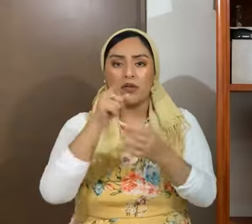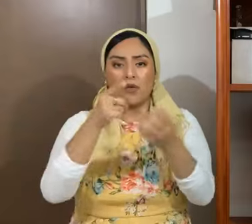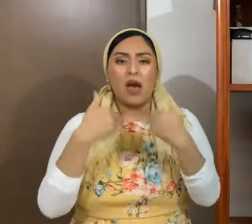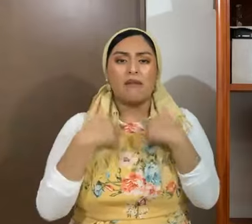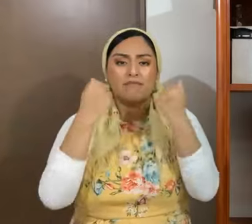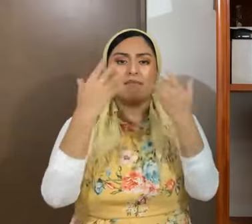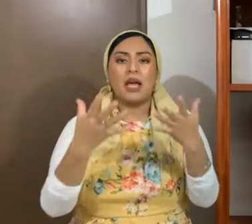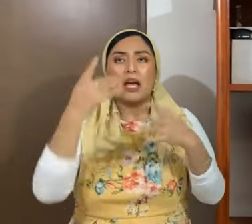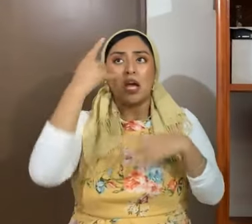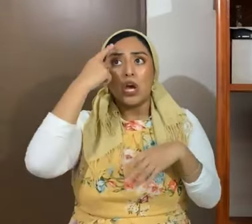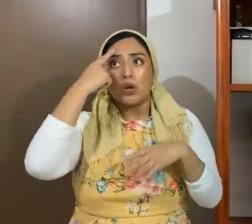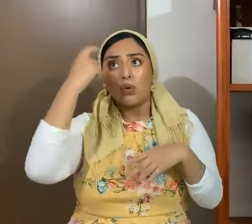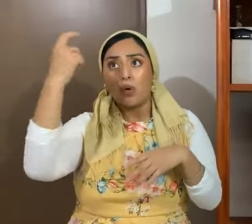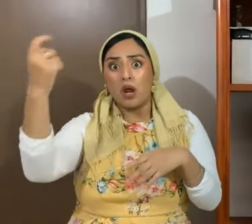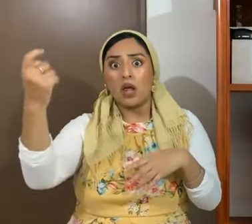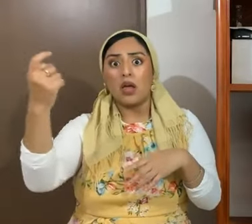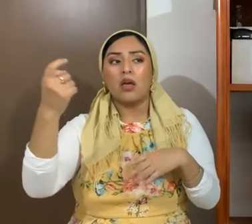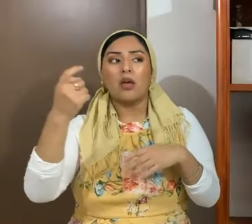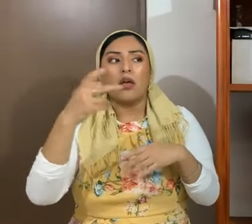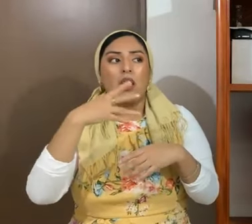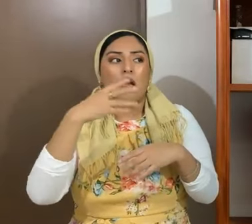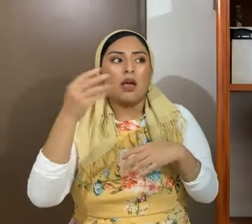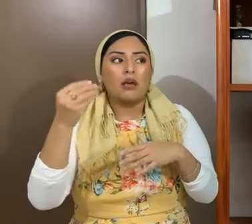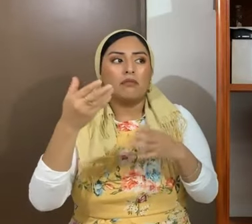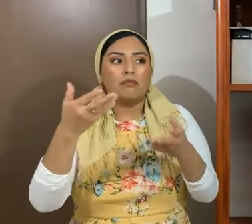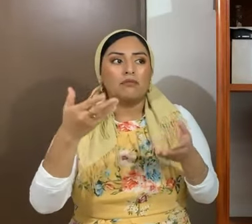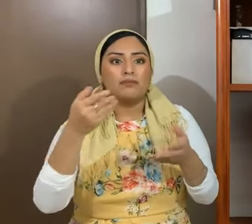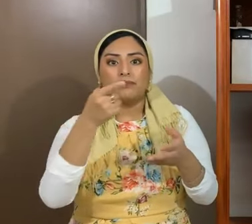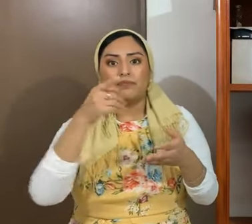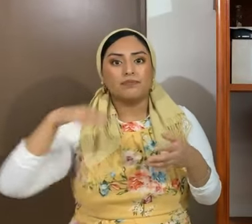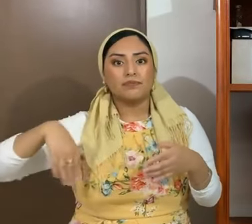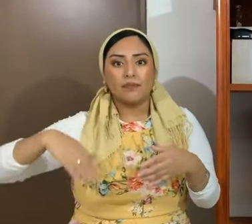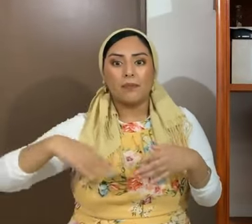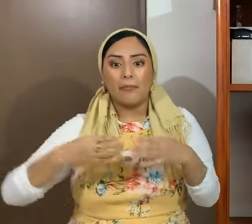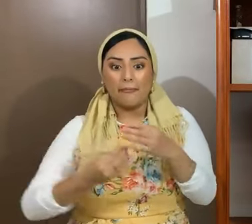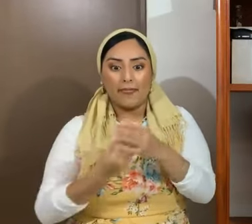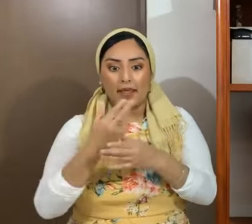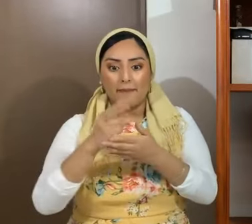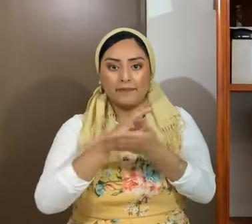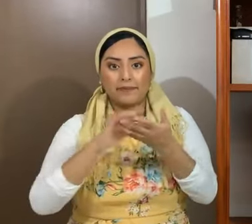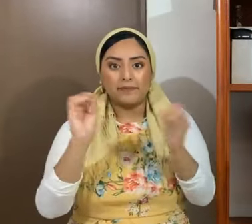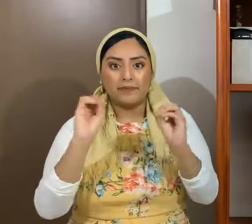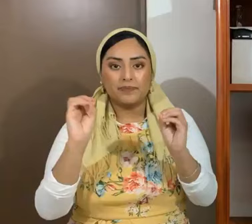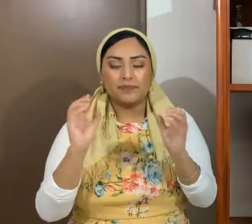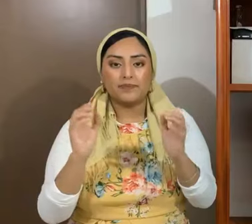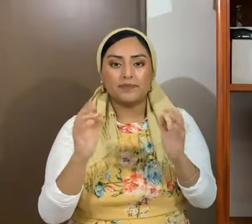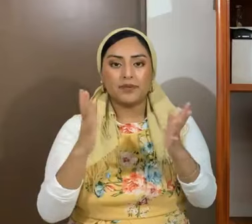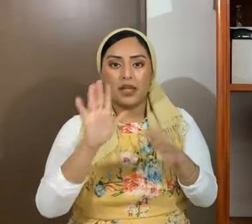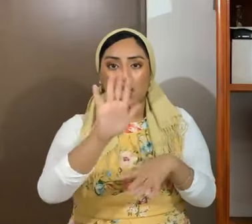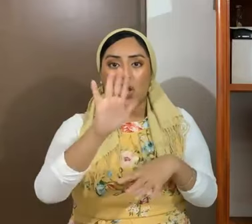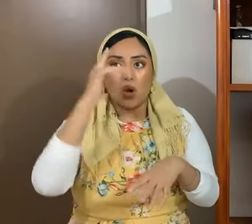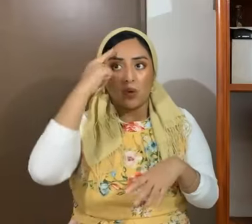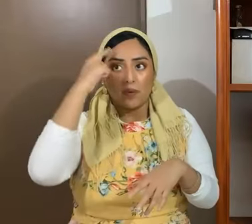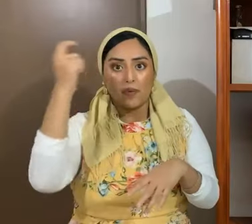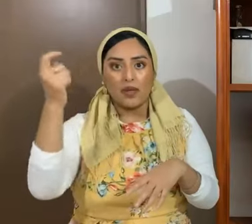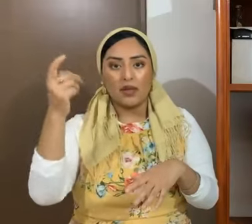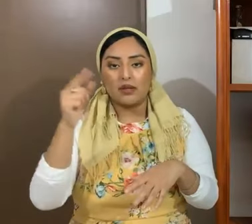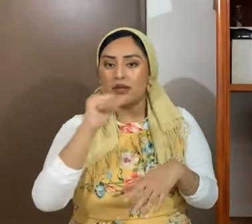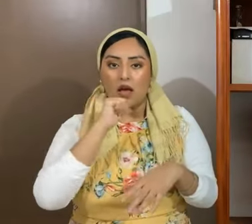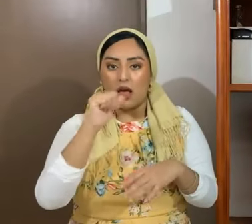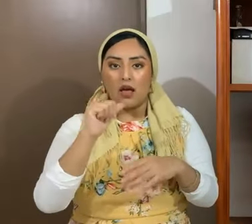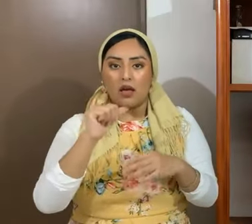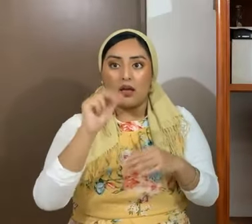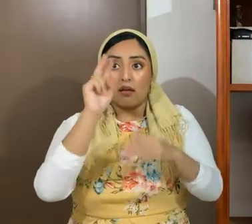muchos sueños y no tienes los frutos del Ruach HaKodesh, entonces tus sueños no son